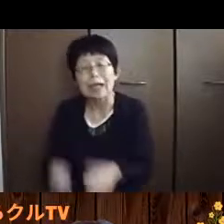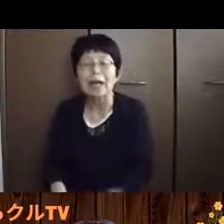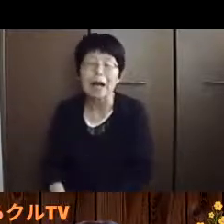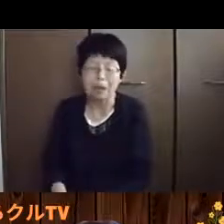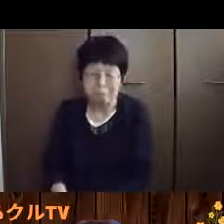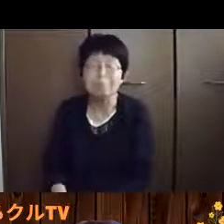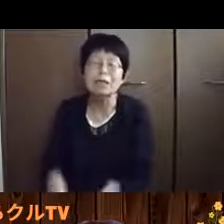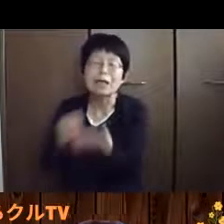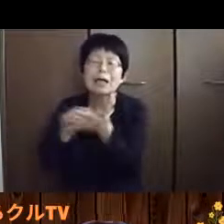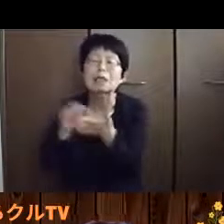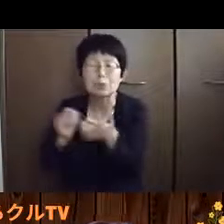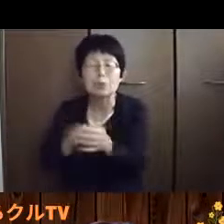ことなんですね。うん。